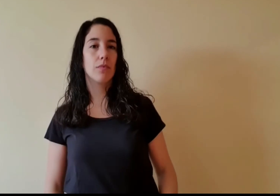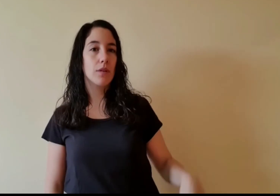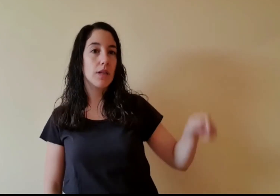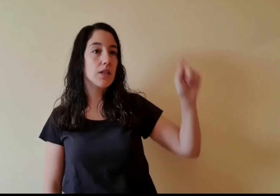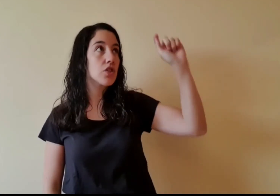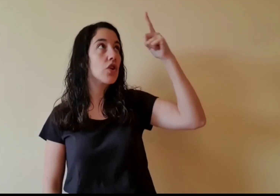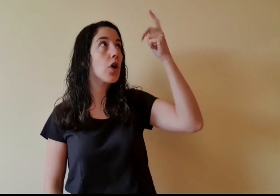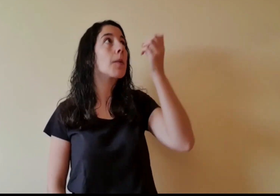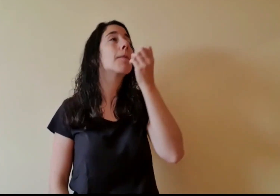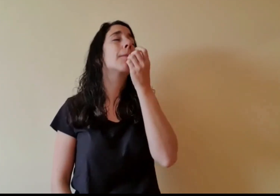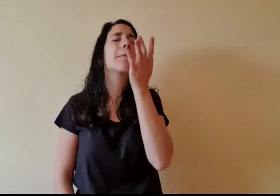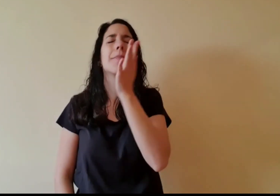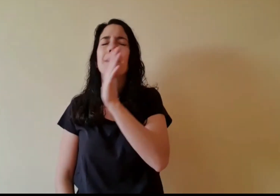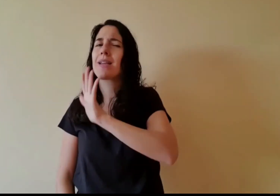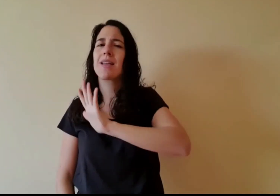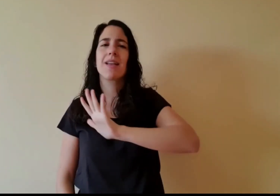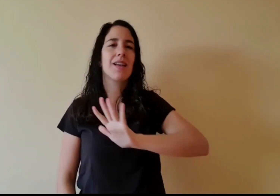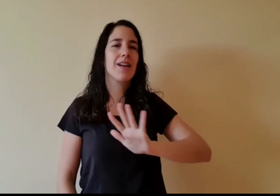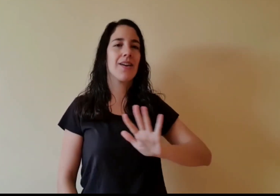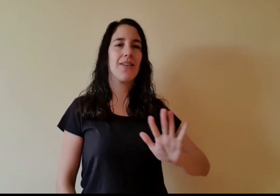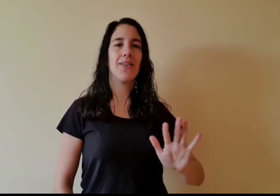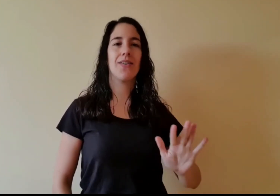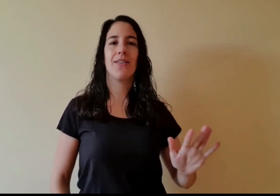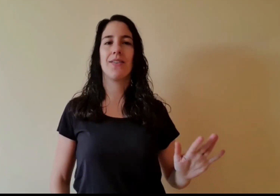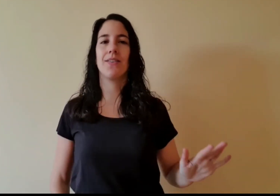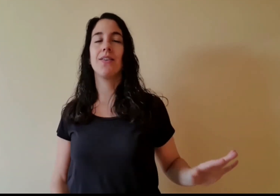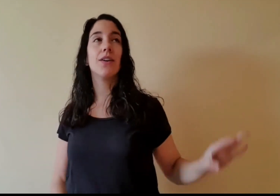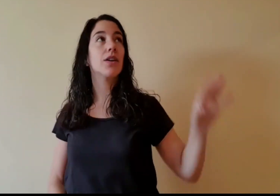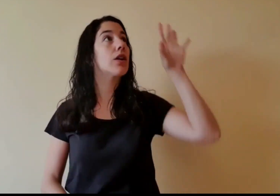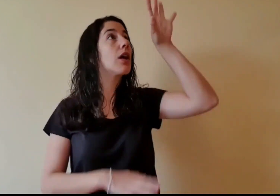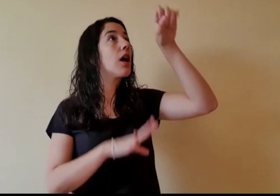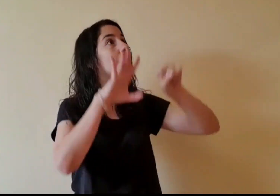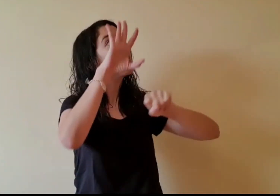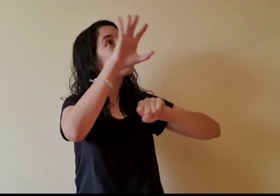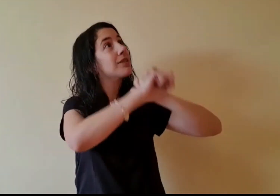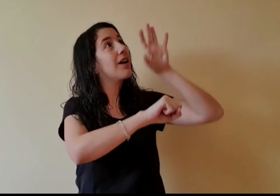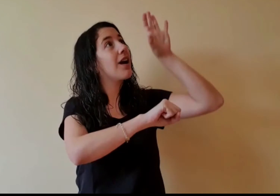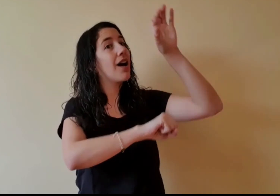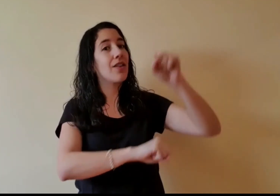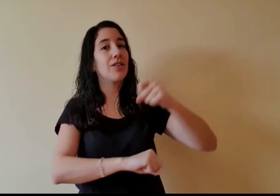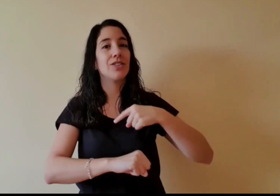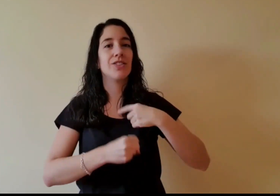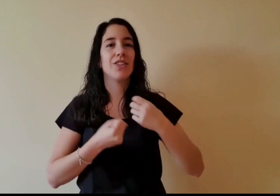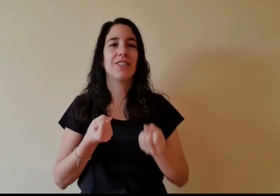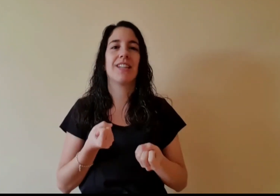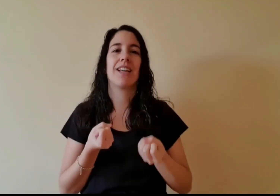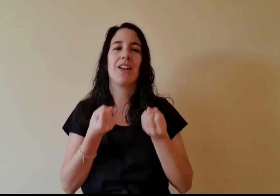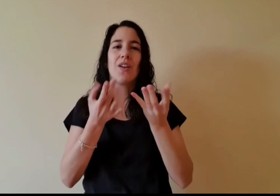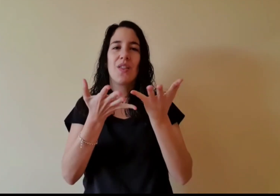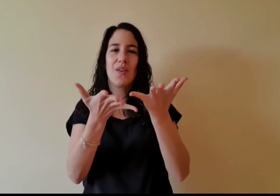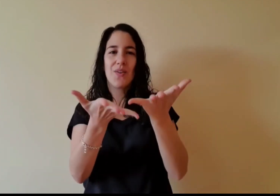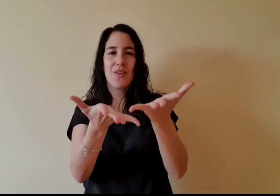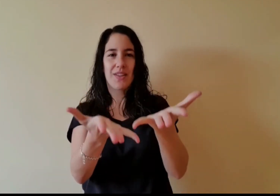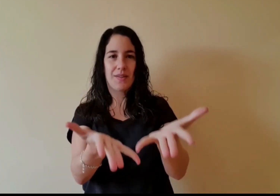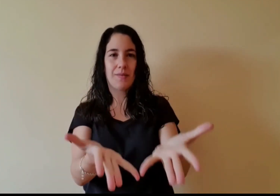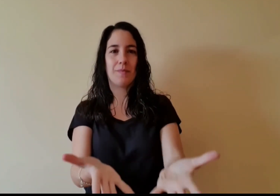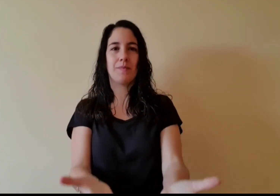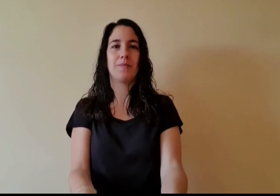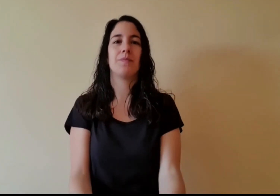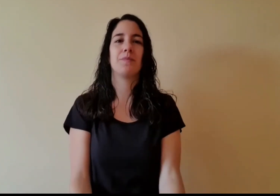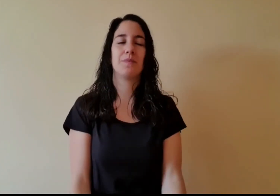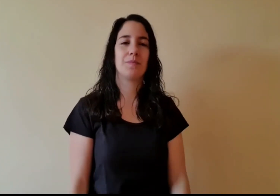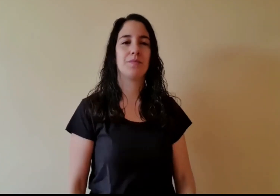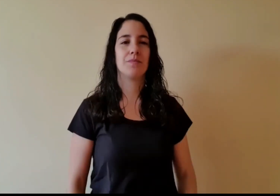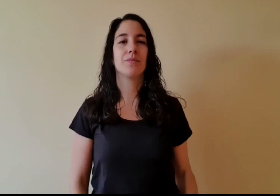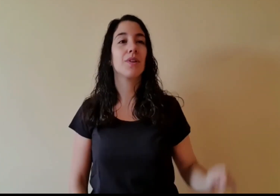Lo mejor del sol. A puñados yo te lo doy.